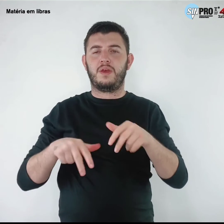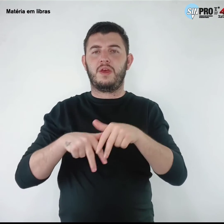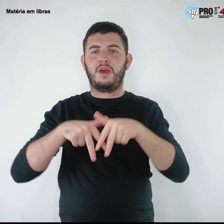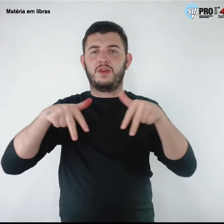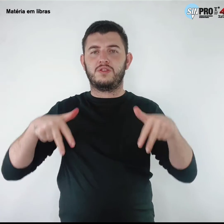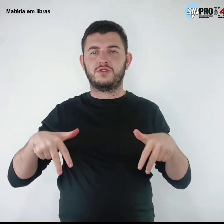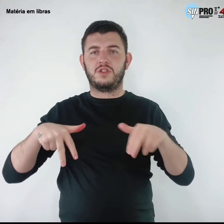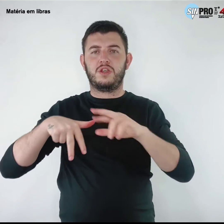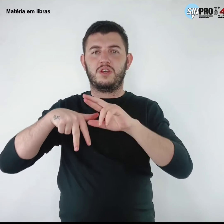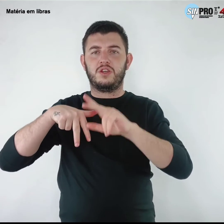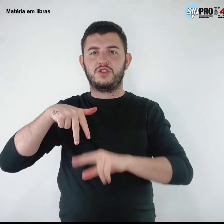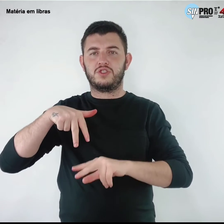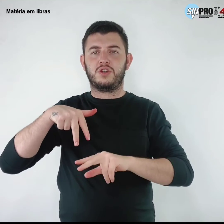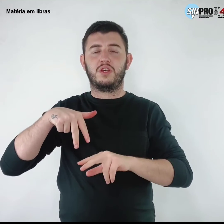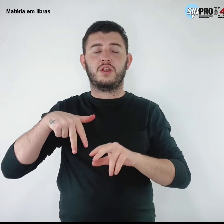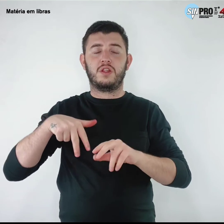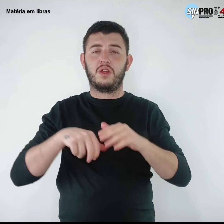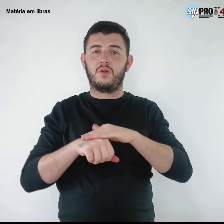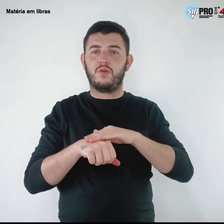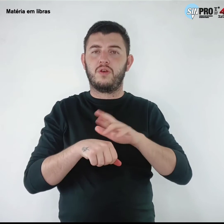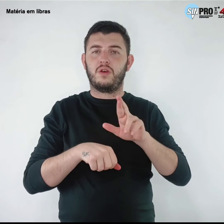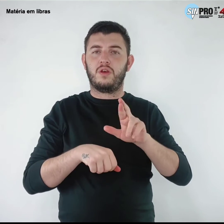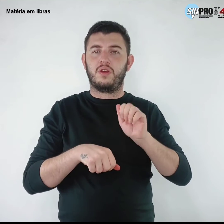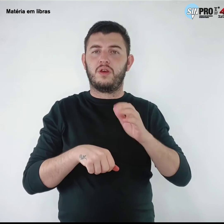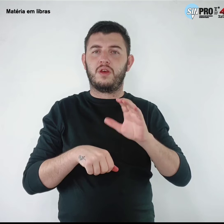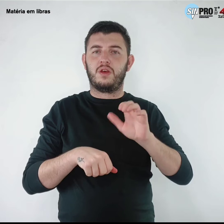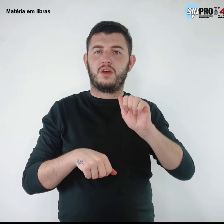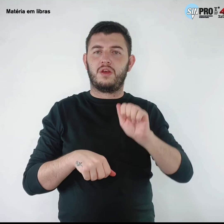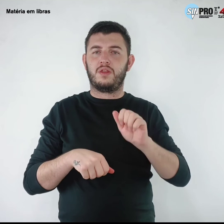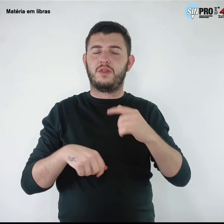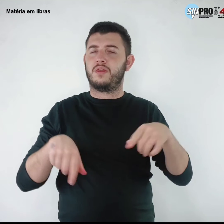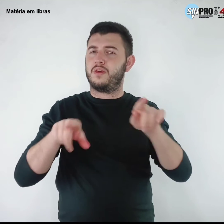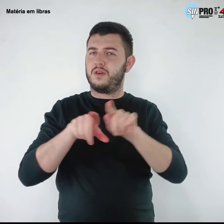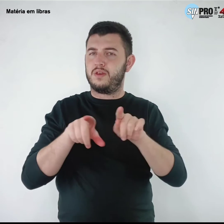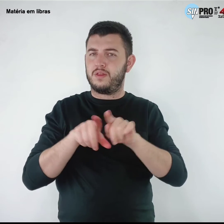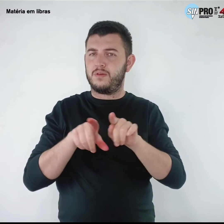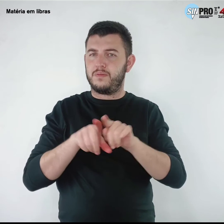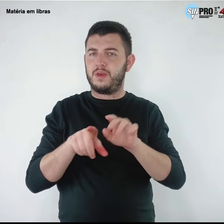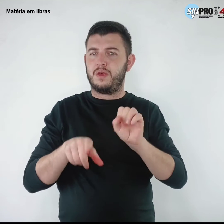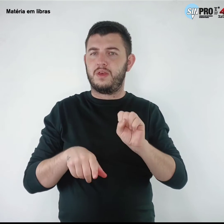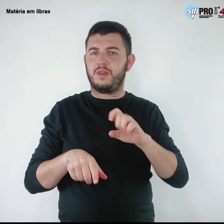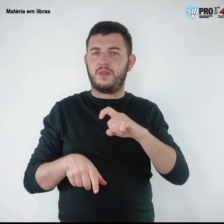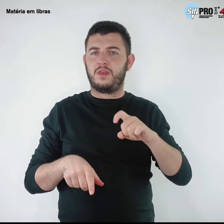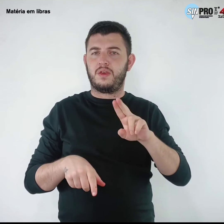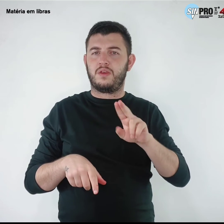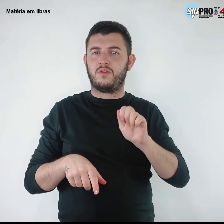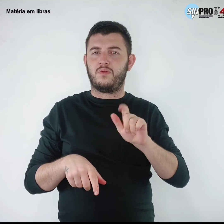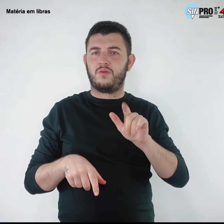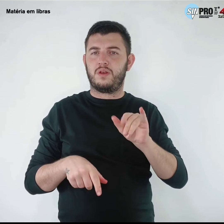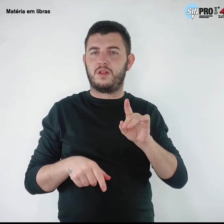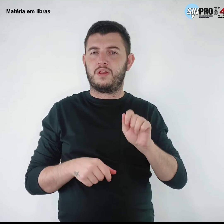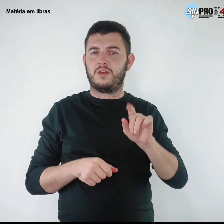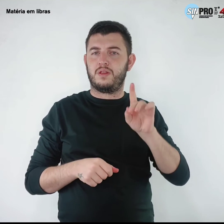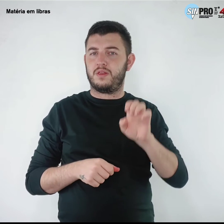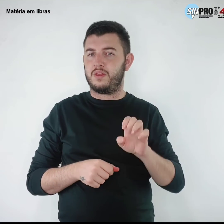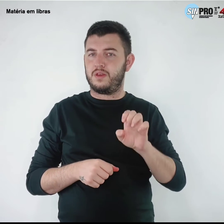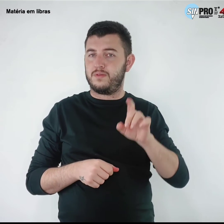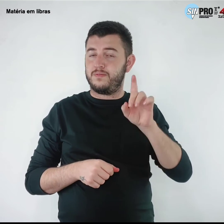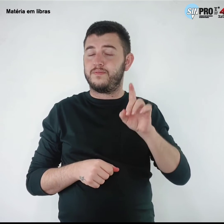gênero, raça e sexualidade. Os debates serão realizados todas as